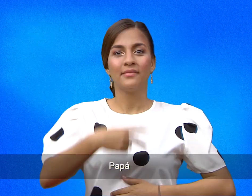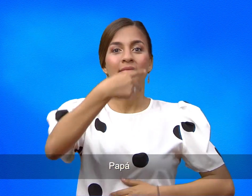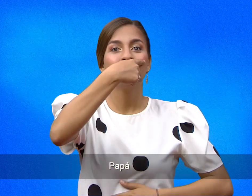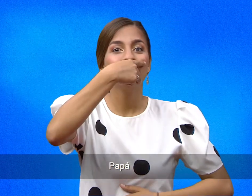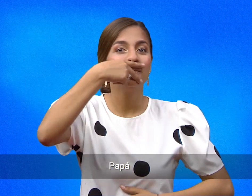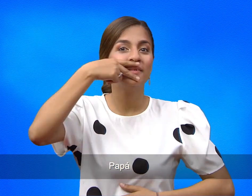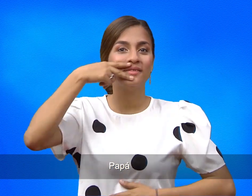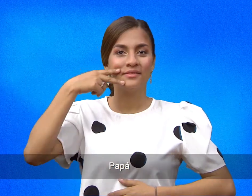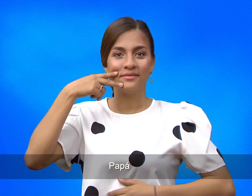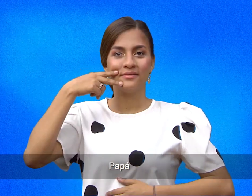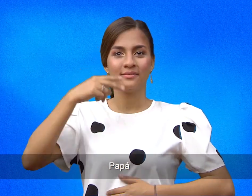Papá.